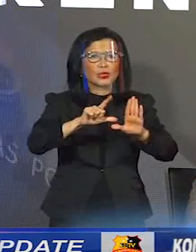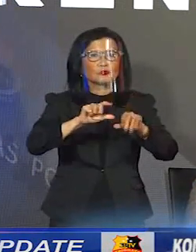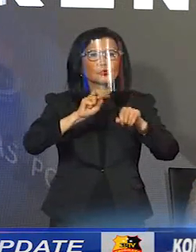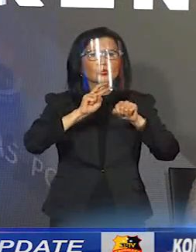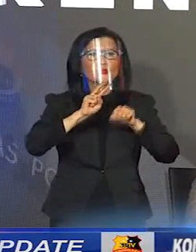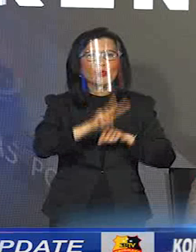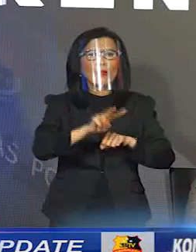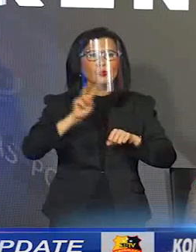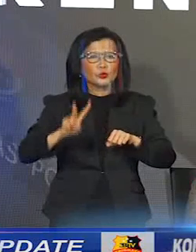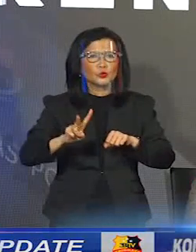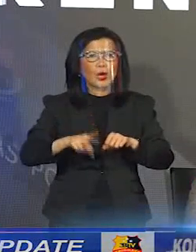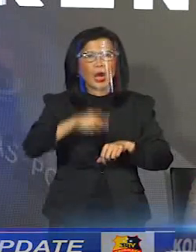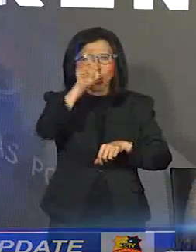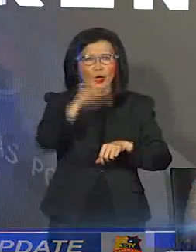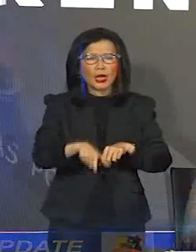24.722 personil.